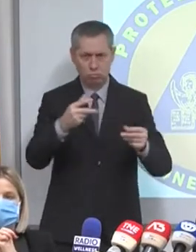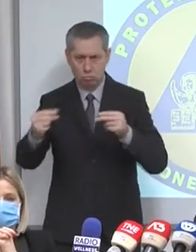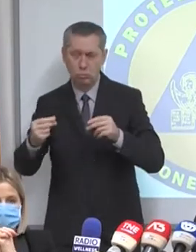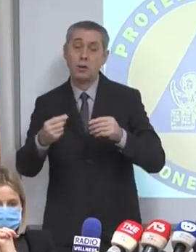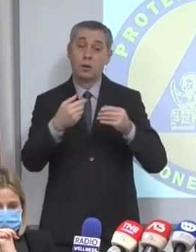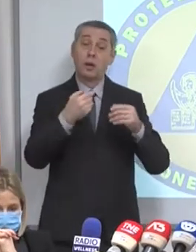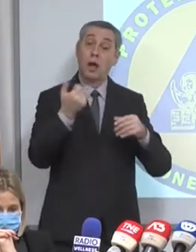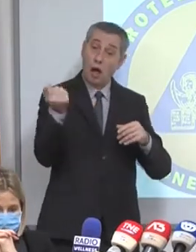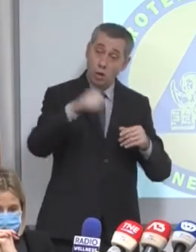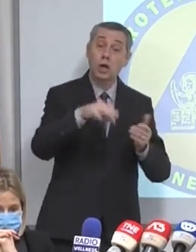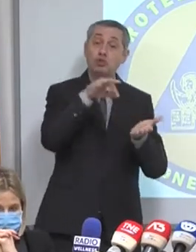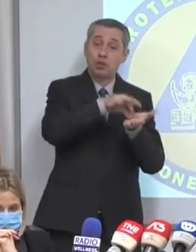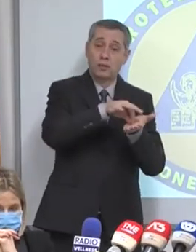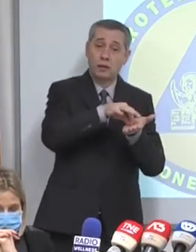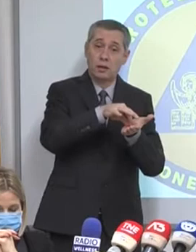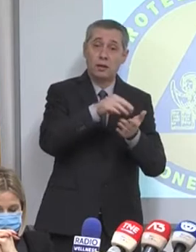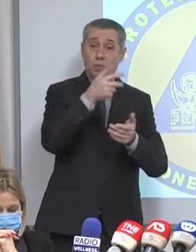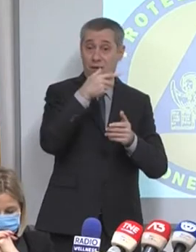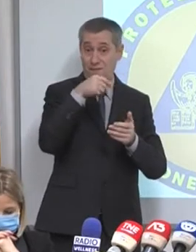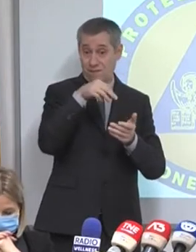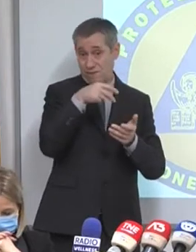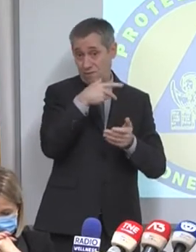centri vaccinali, insomma cercando di essere